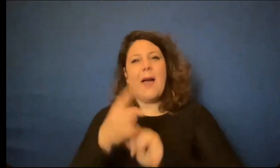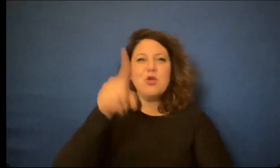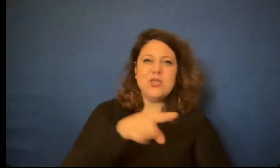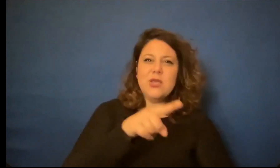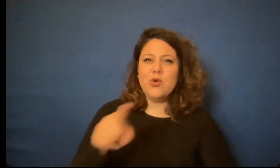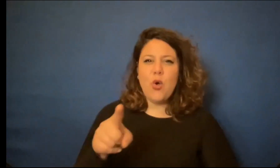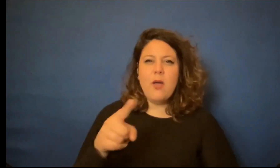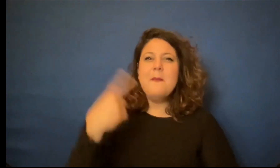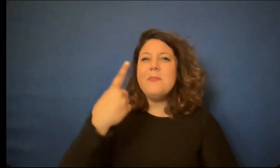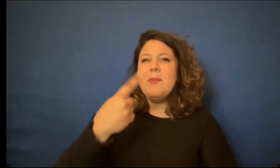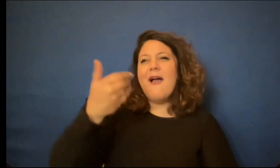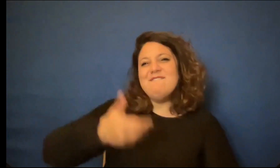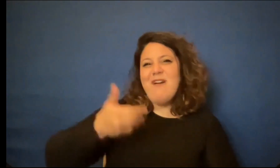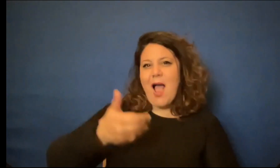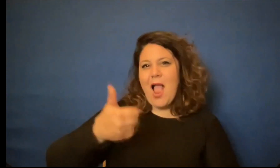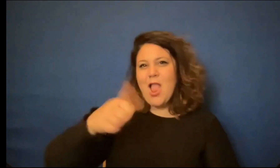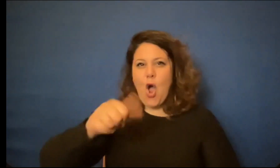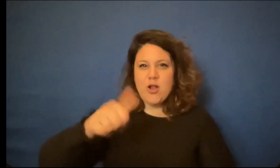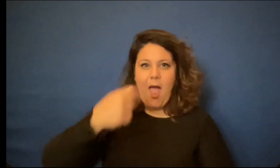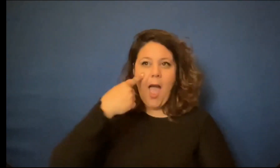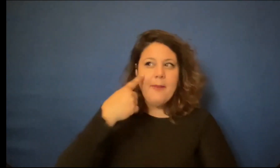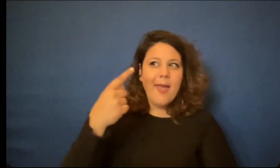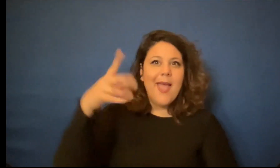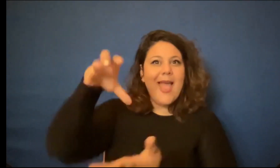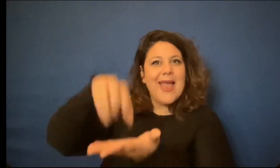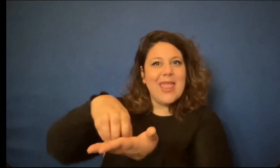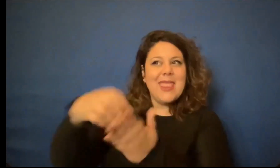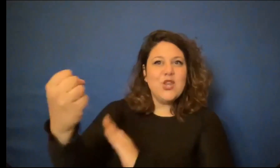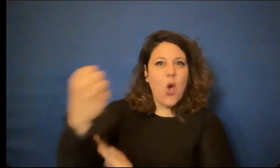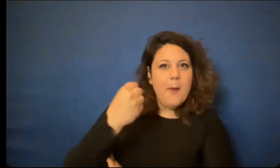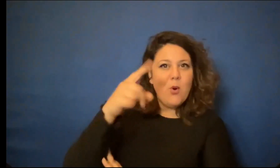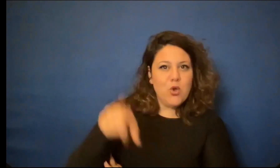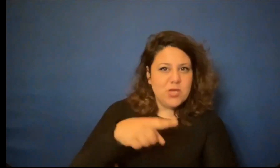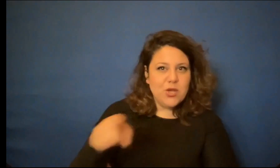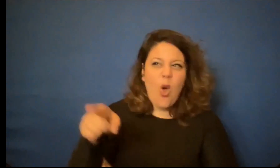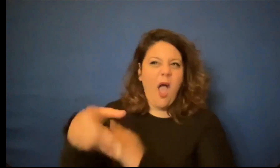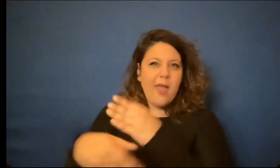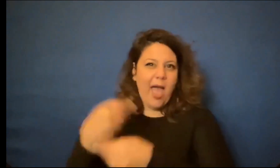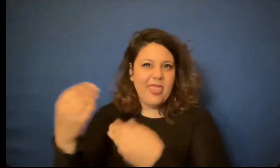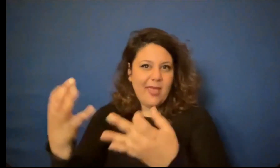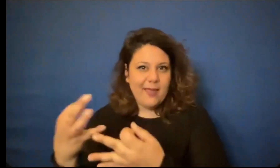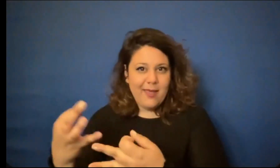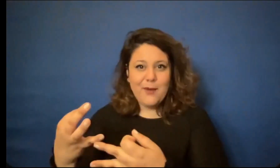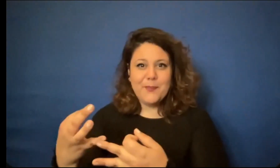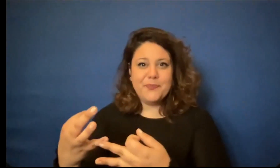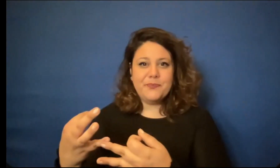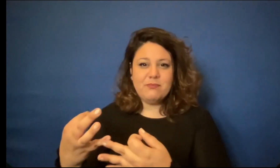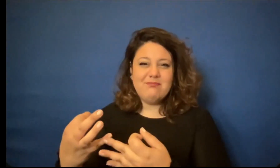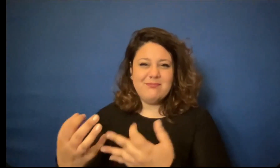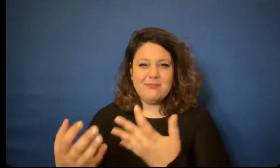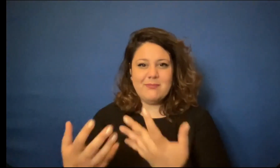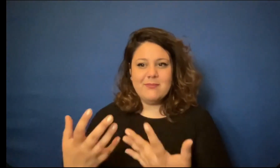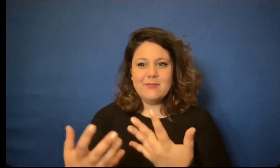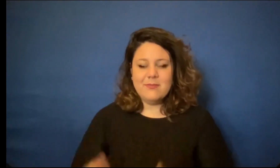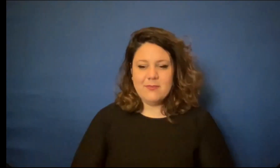apoyos tenemos en el centro, qué no apoyos, Eso, exacto. qué se va a hacer, qué no se va a hacer. Me refiero, yo estoy abierto a